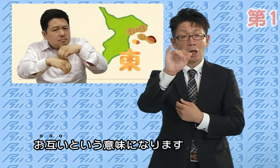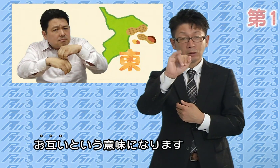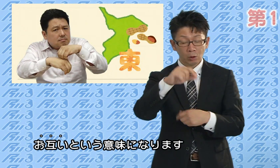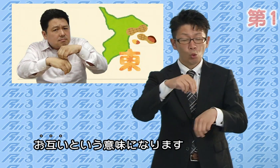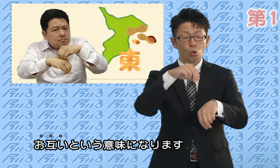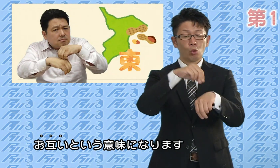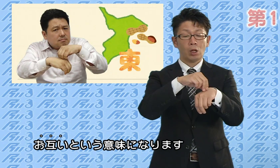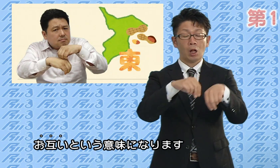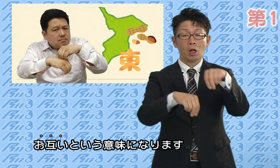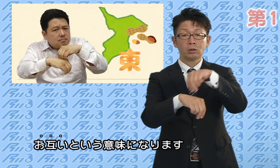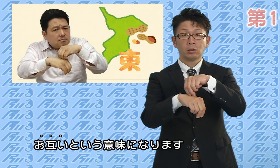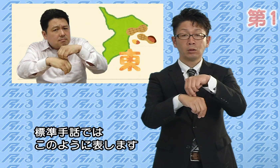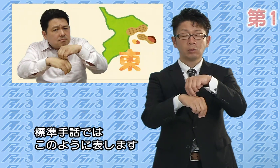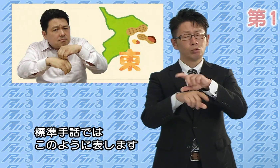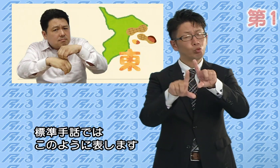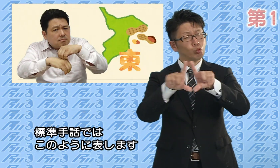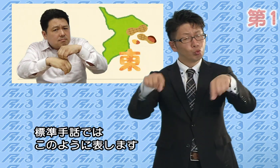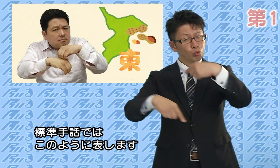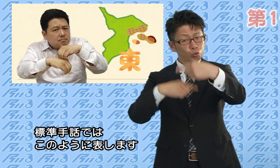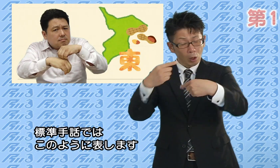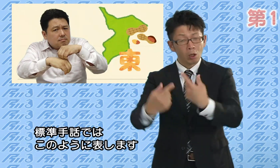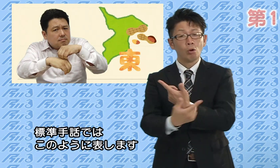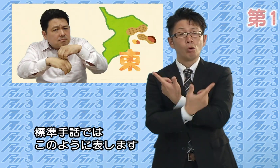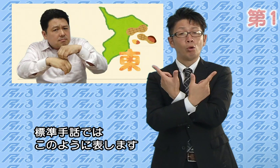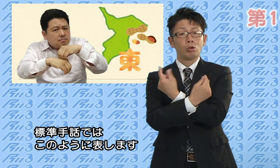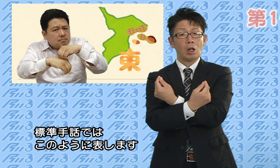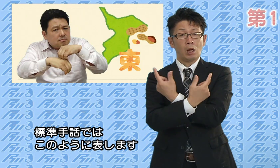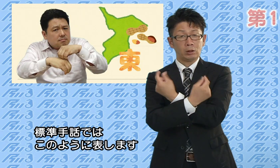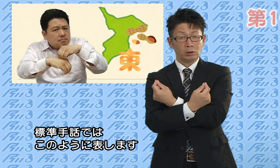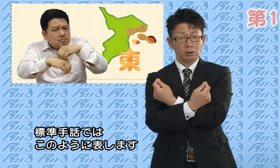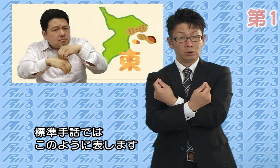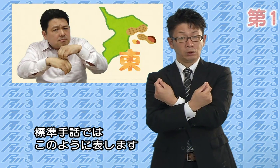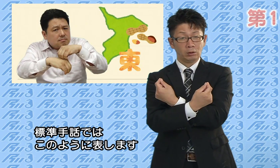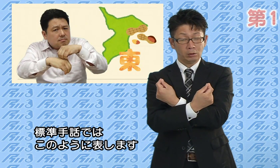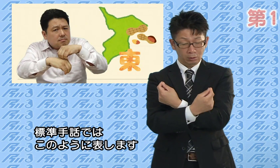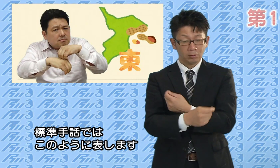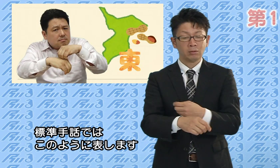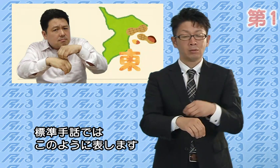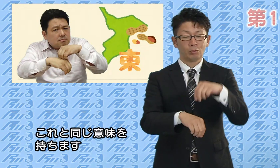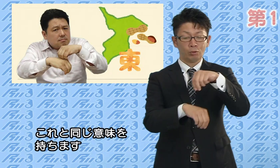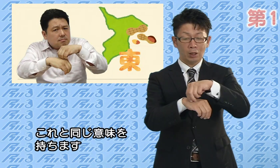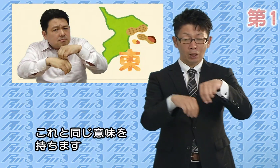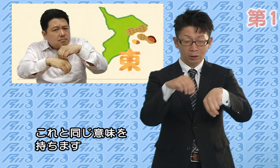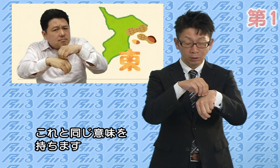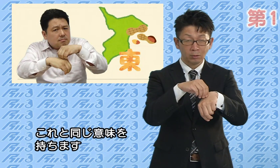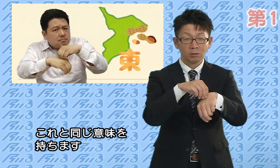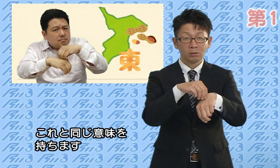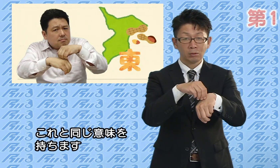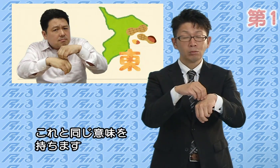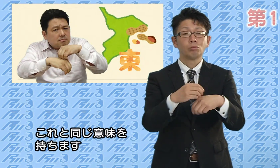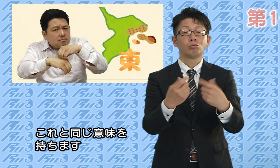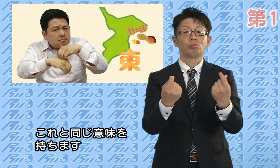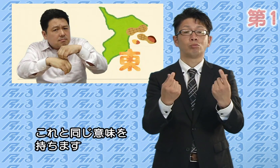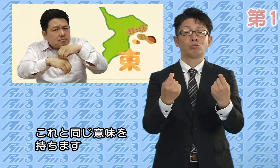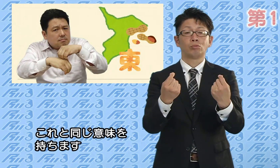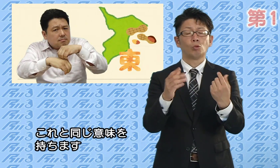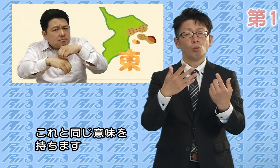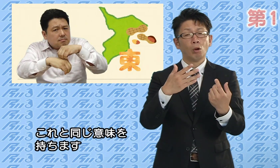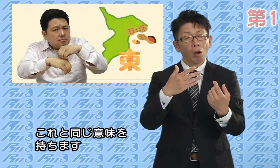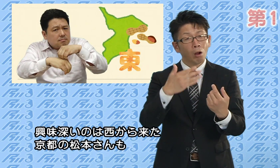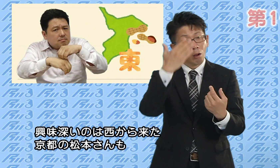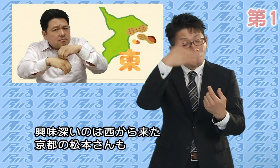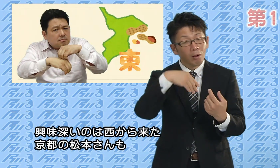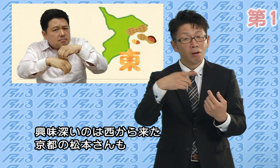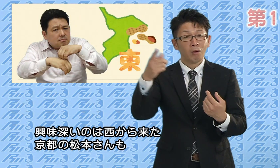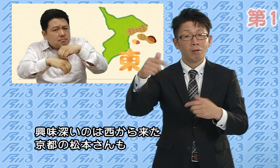お互いという意味になります。標準手話ではこのように表します。これと同じ意味を持ちます